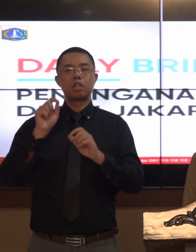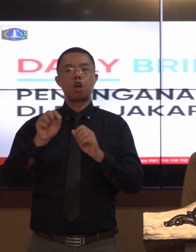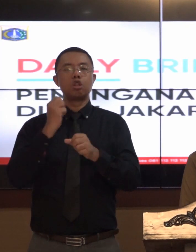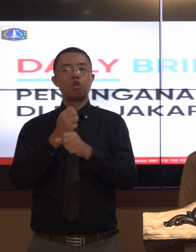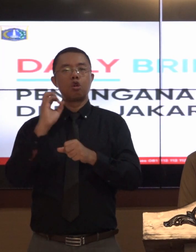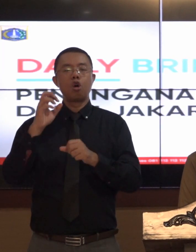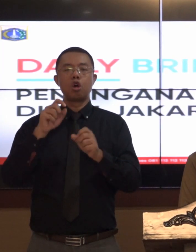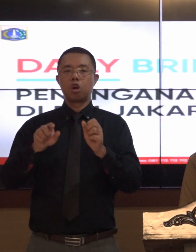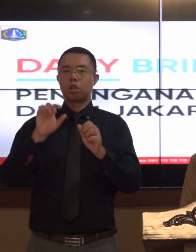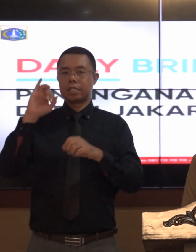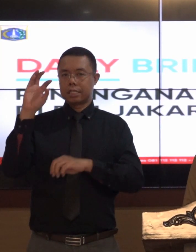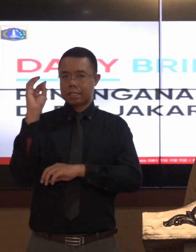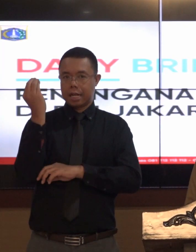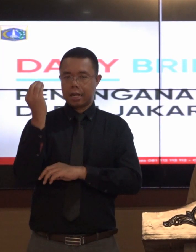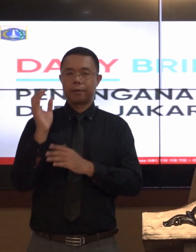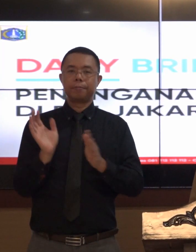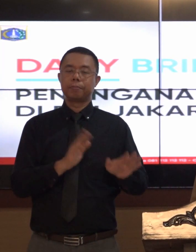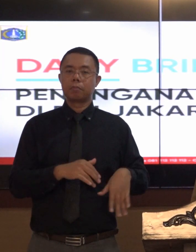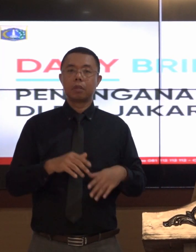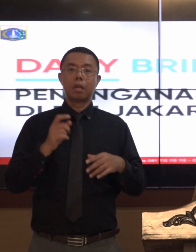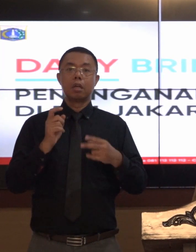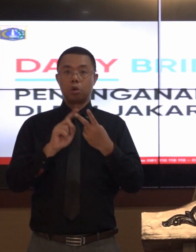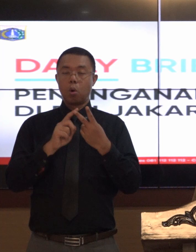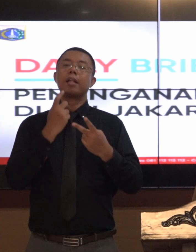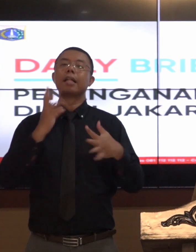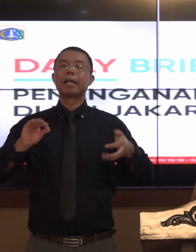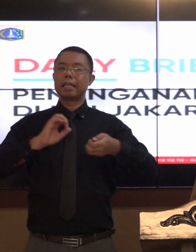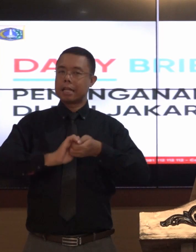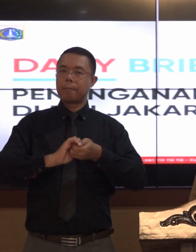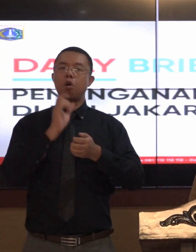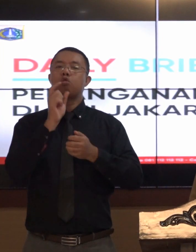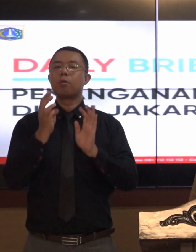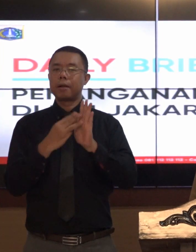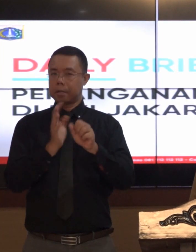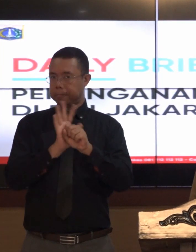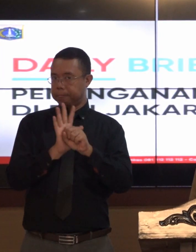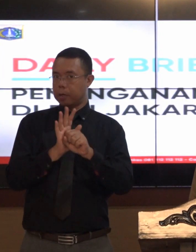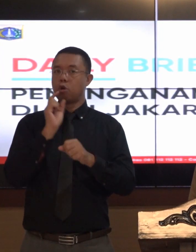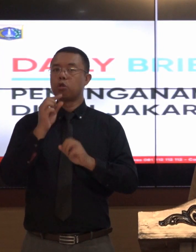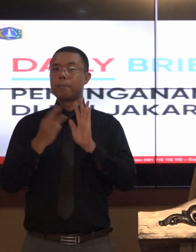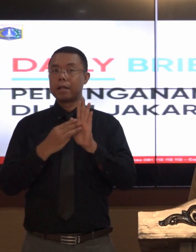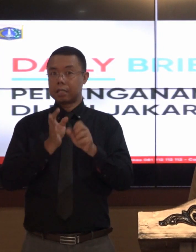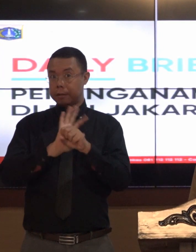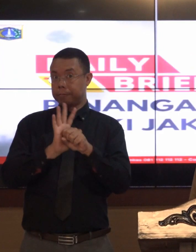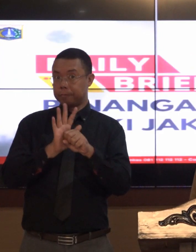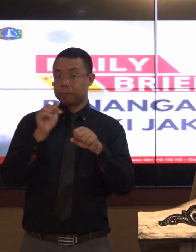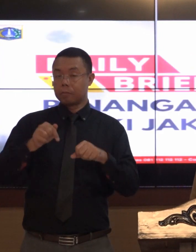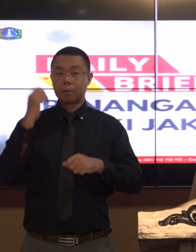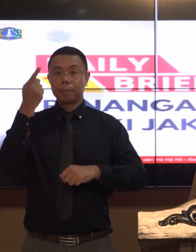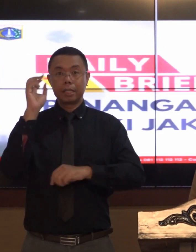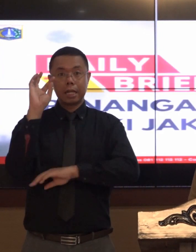informasi berikutnya adalah mengenai kolaborasi tanggap covert 19 dalam menangani konflik 19